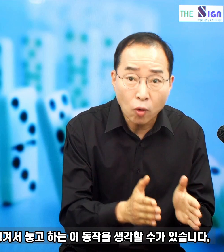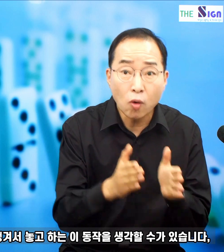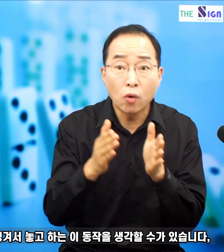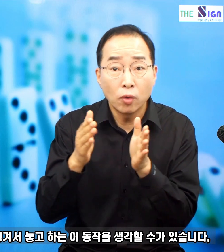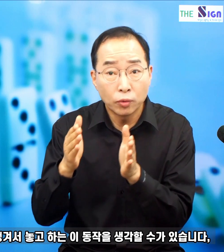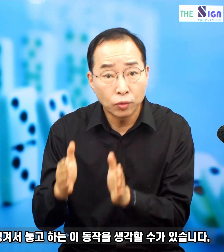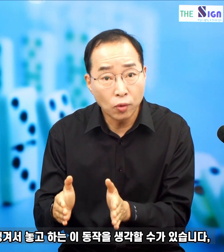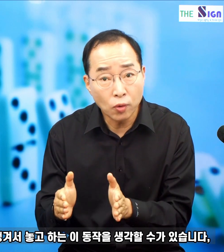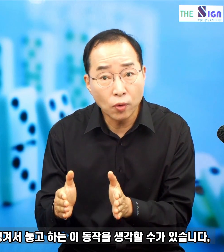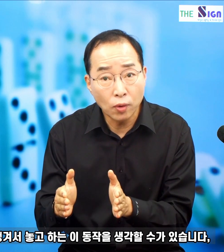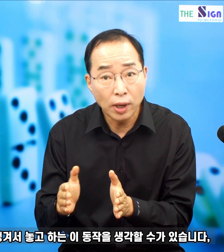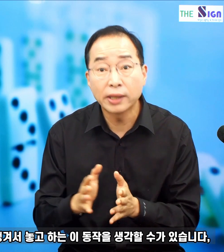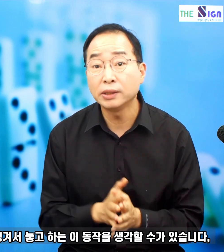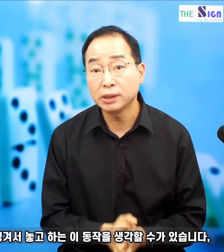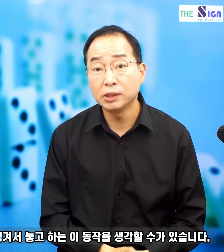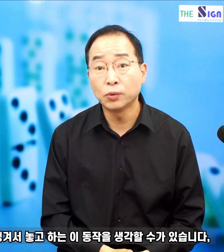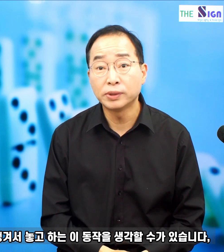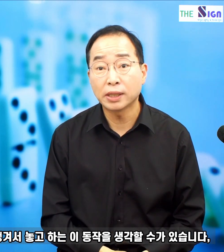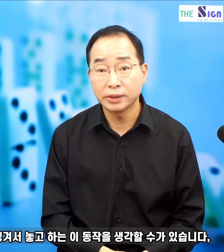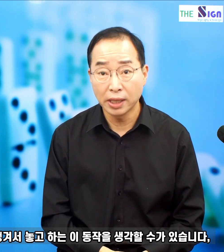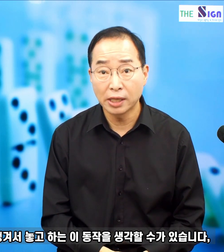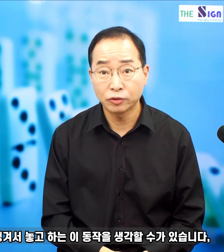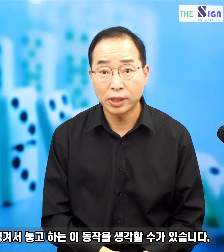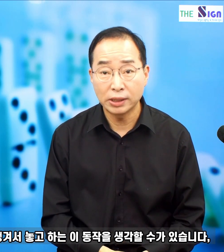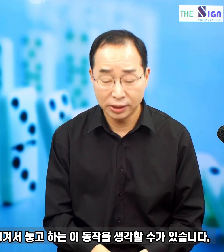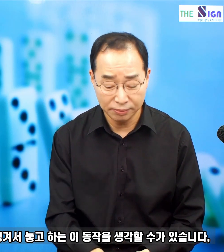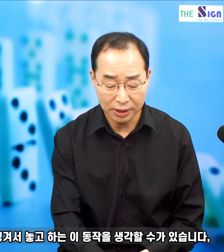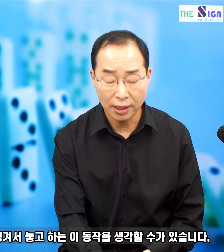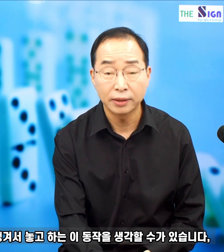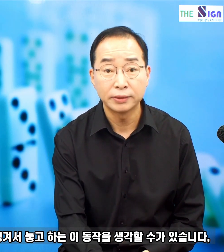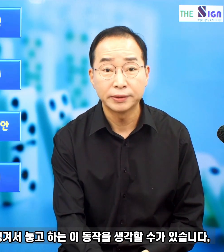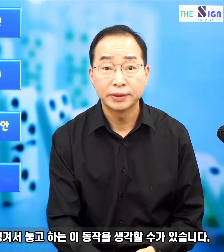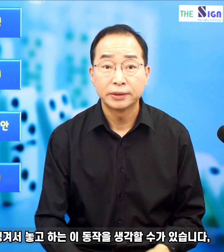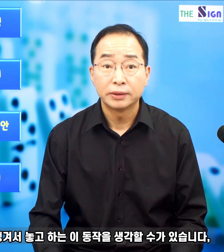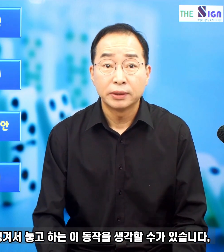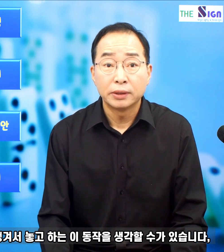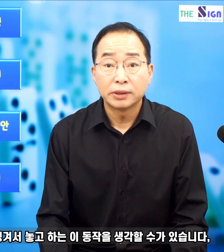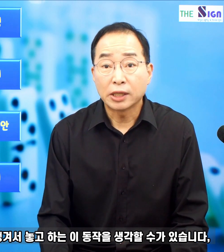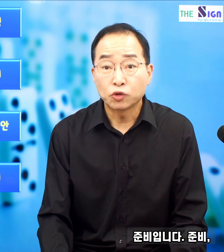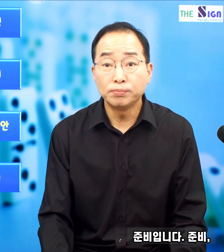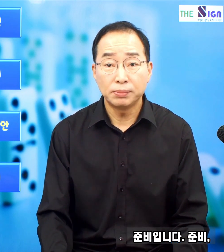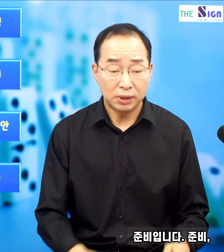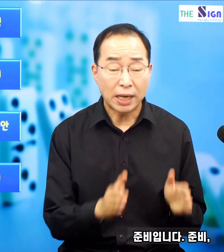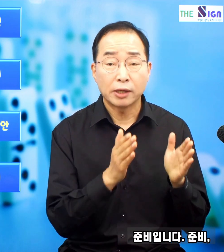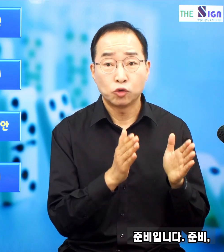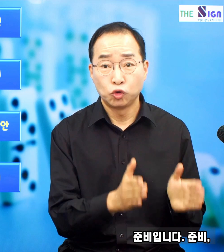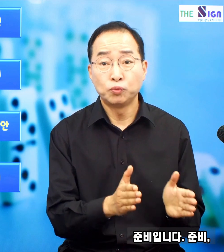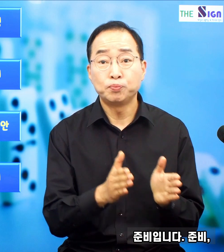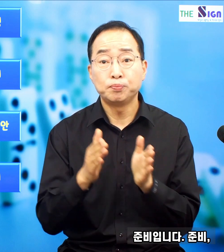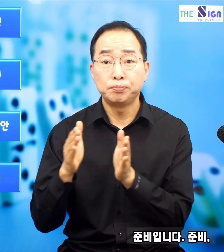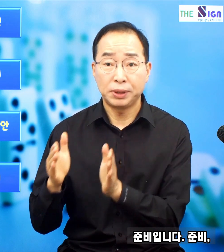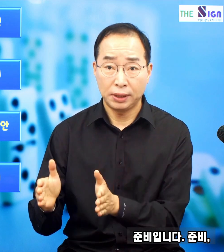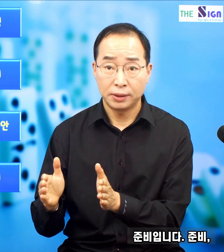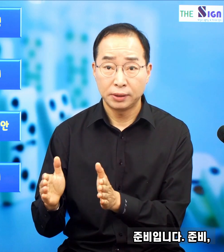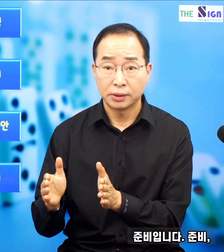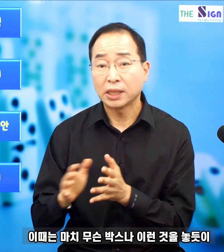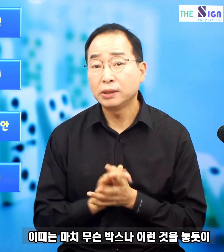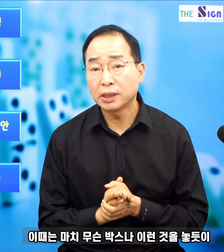놓고 하는 이 동작을 생각할 수가 있습니다. 자, 준비입니다. 준비. 자,